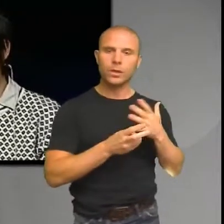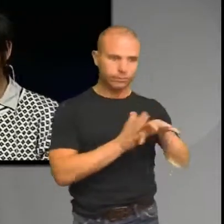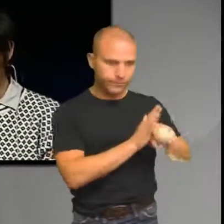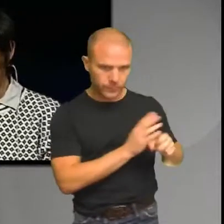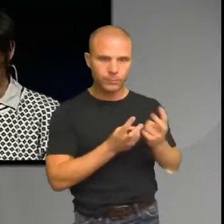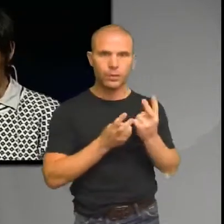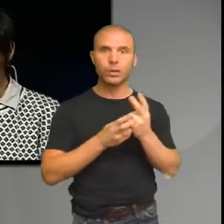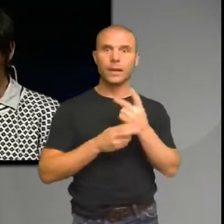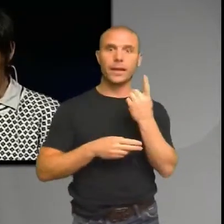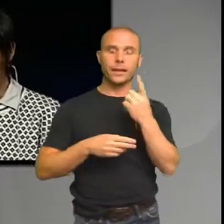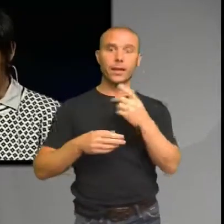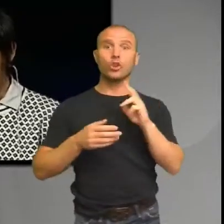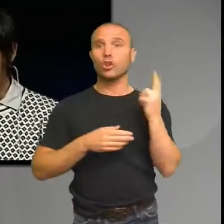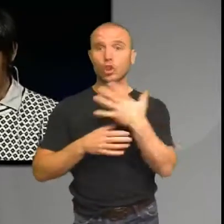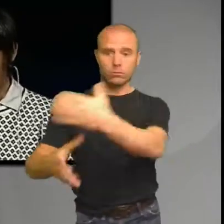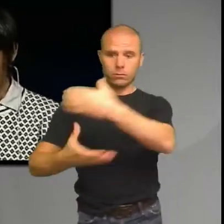leveranstid.